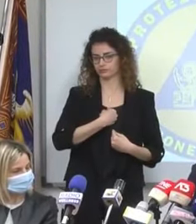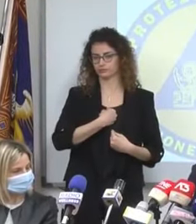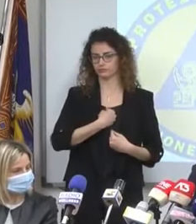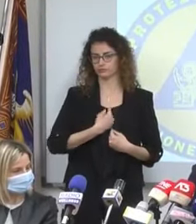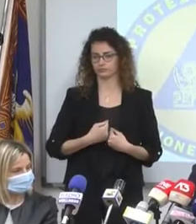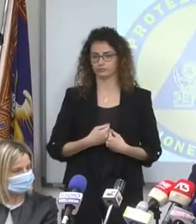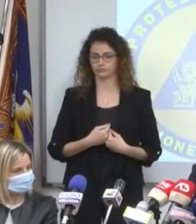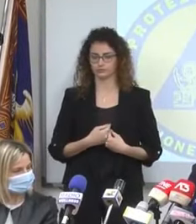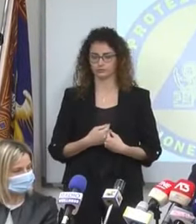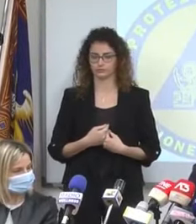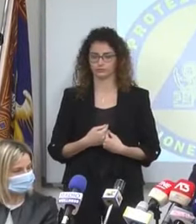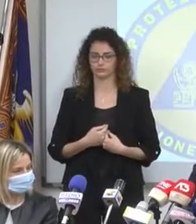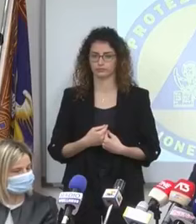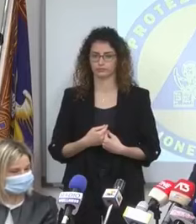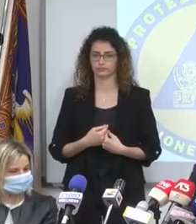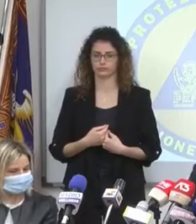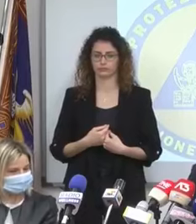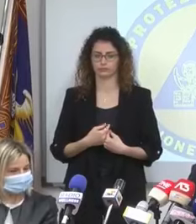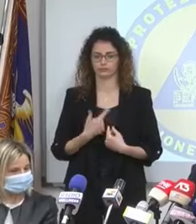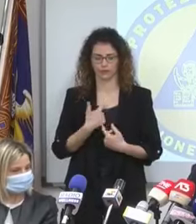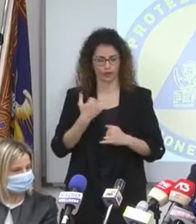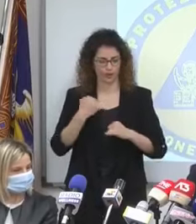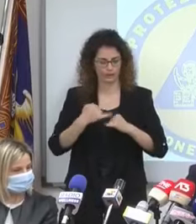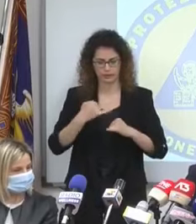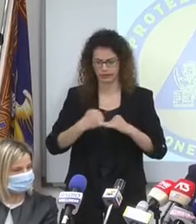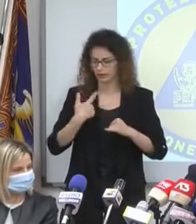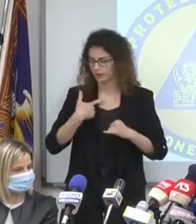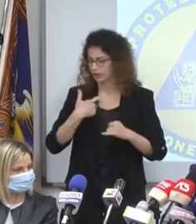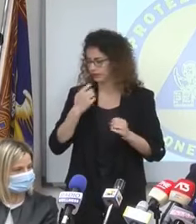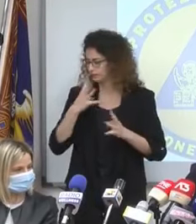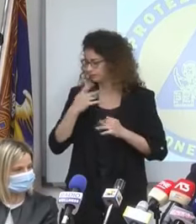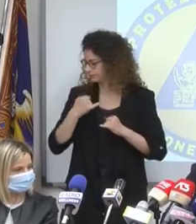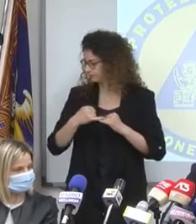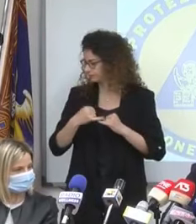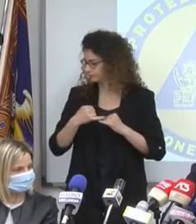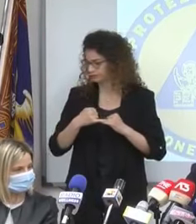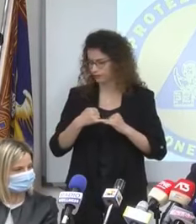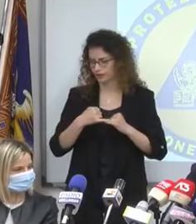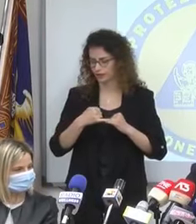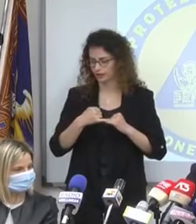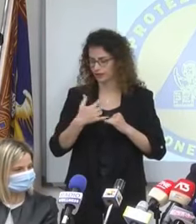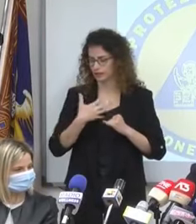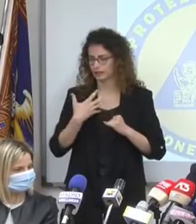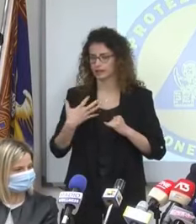rispetto alle... ho perso il filo, mi sono distratto.